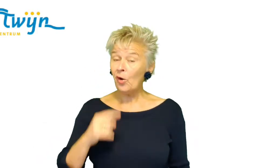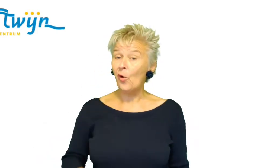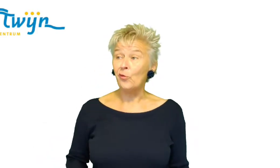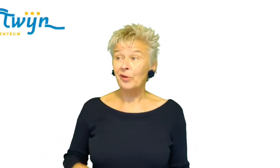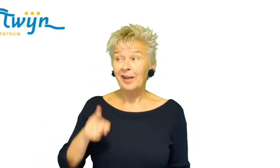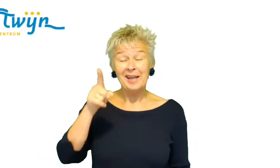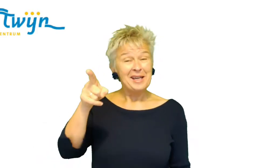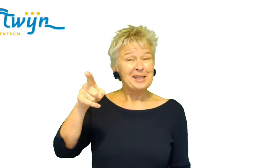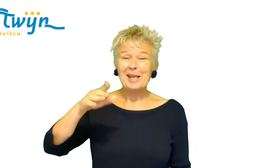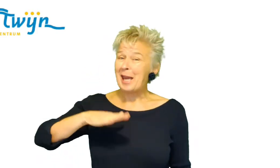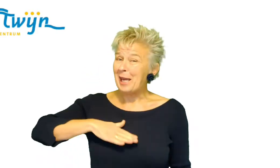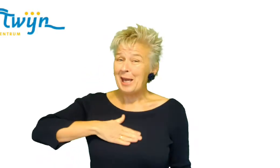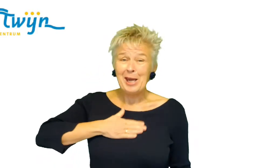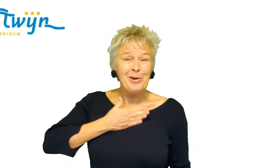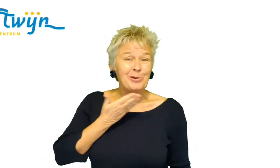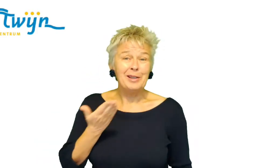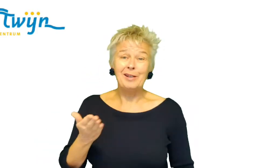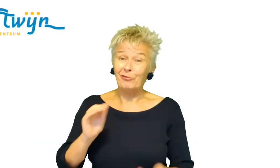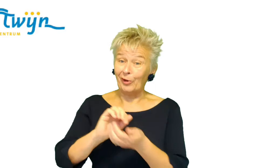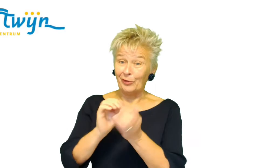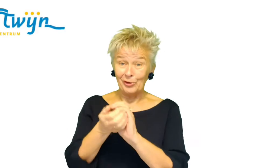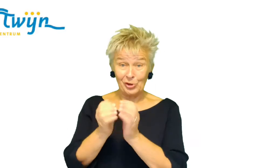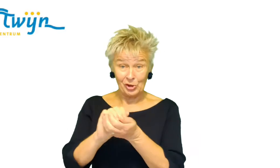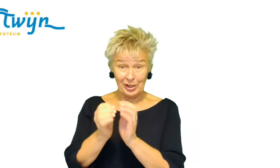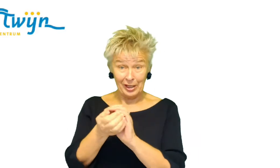hoofd. Zij hield niet van de sneeuw.